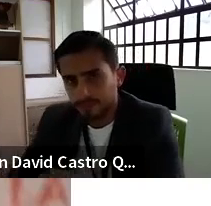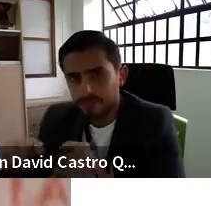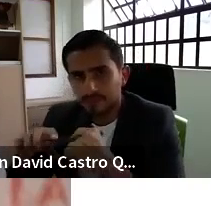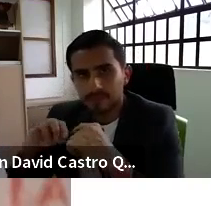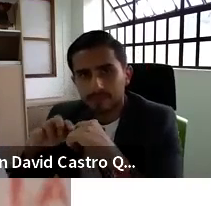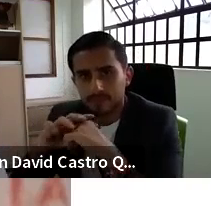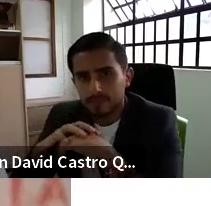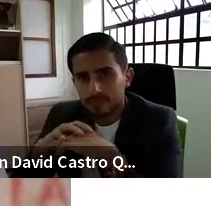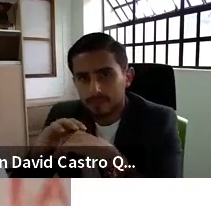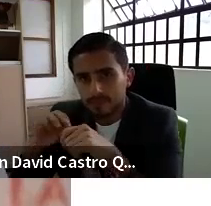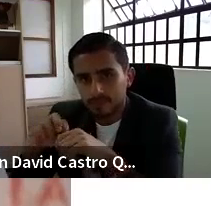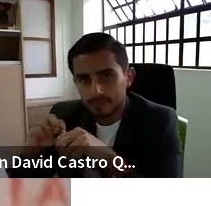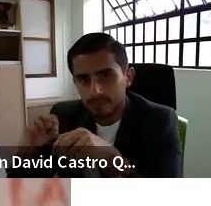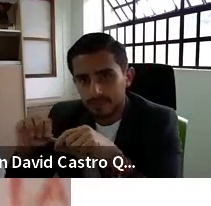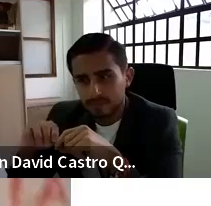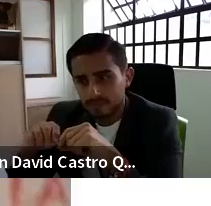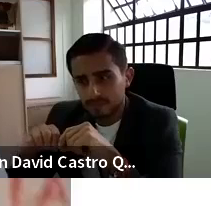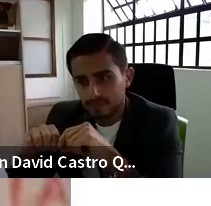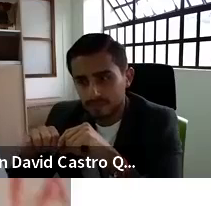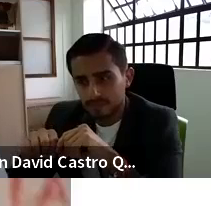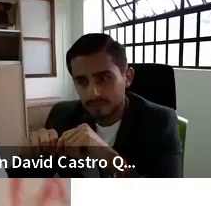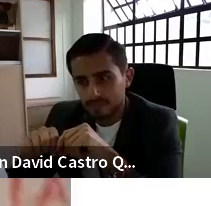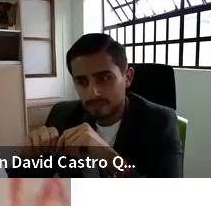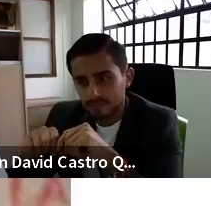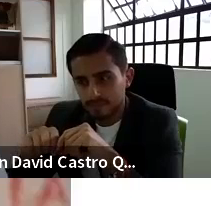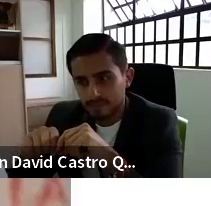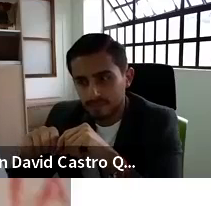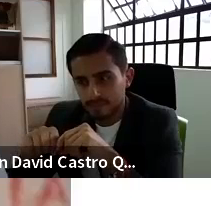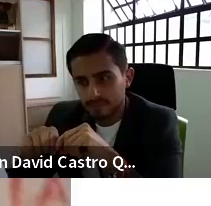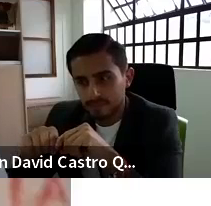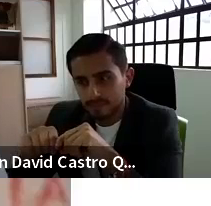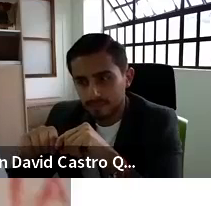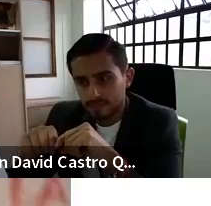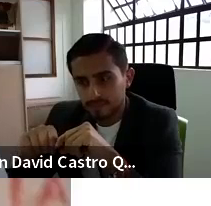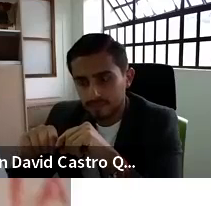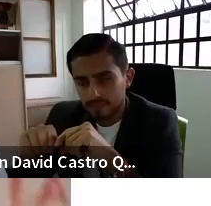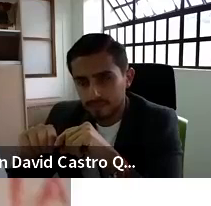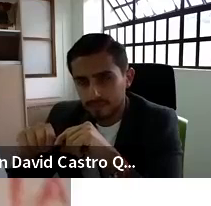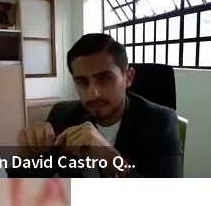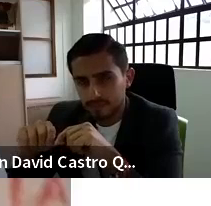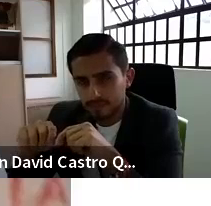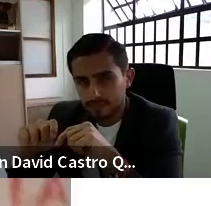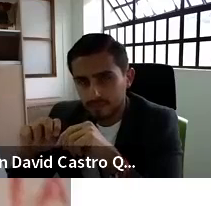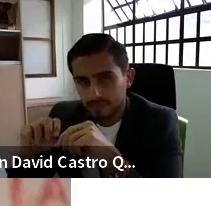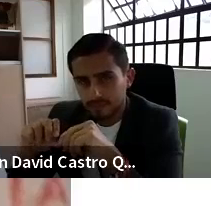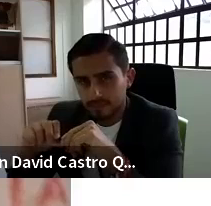casas y empezaron a reunirse por ver a santocho y empezaron a ayudar cada vez más que me llevo que